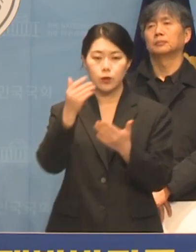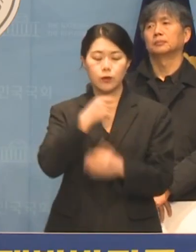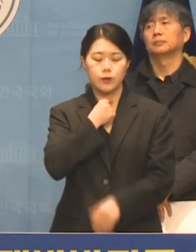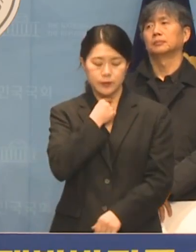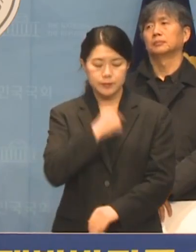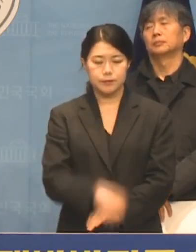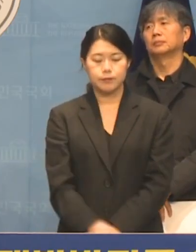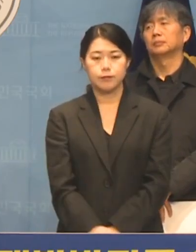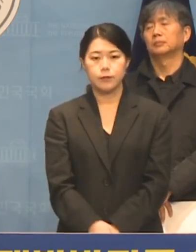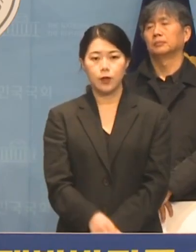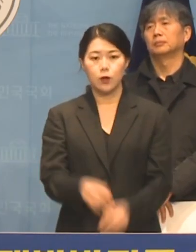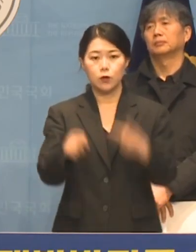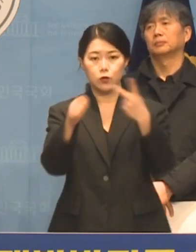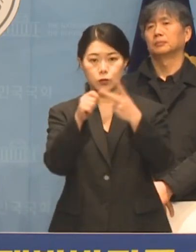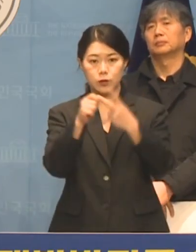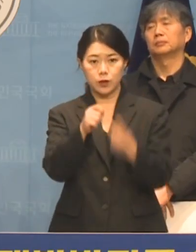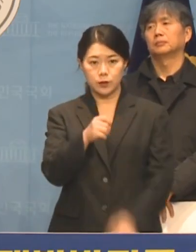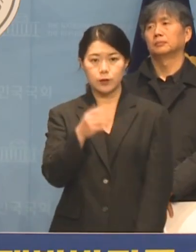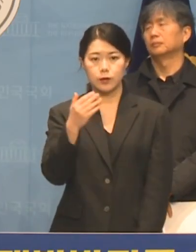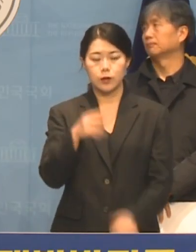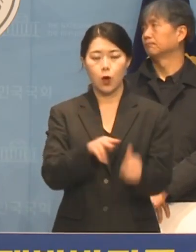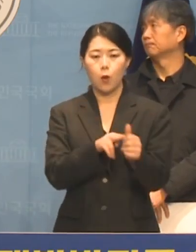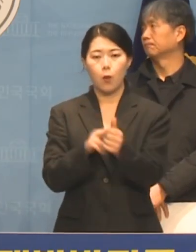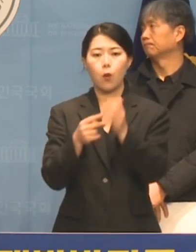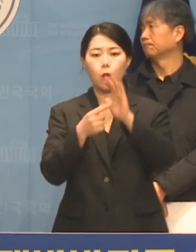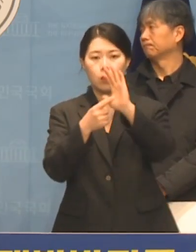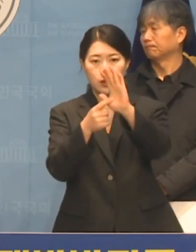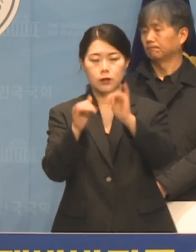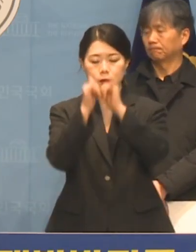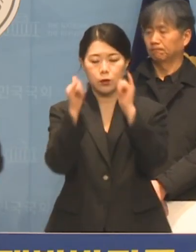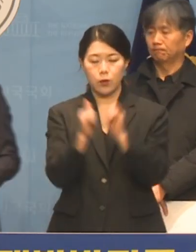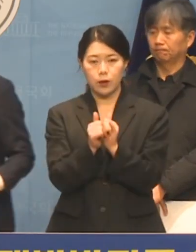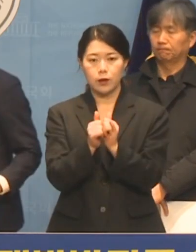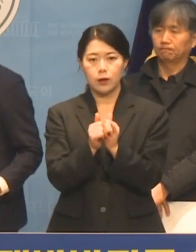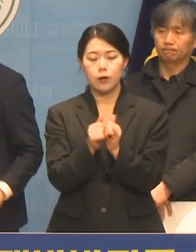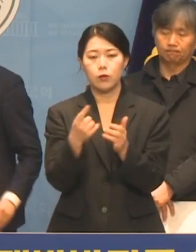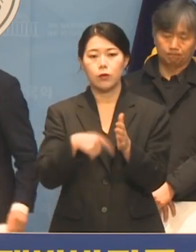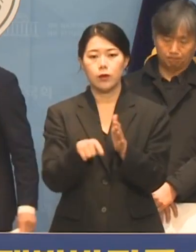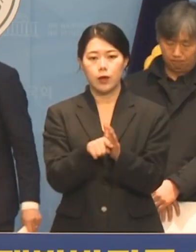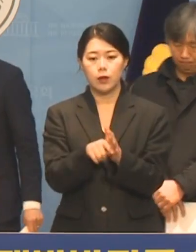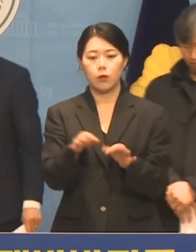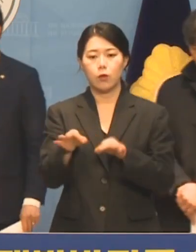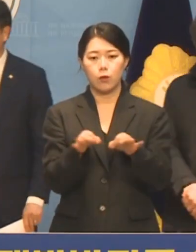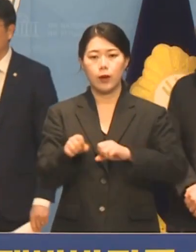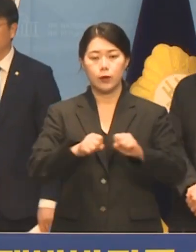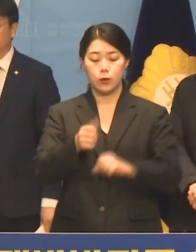발언은 투명사회를 위한 정보공개센터의 김혜찬 활동가님 모시고 듣겠습니다.